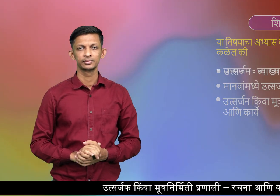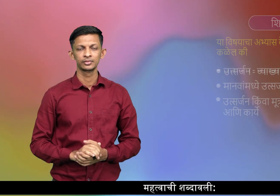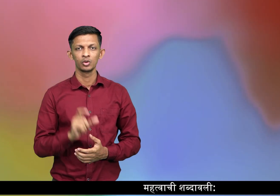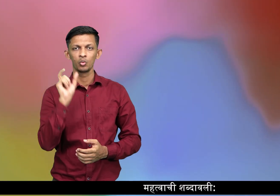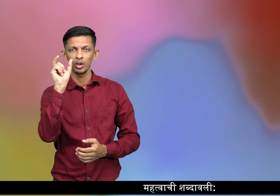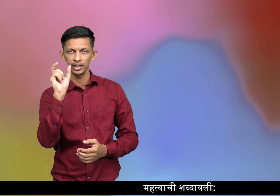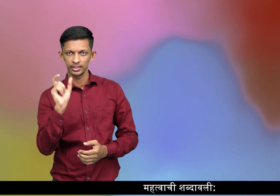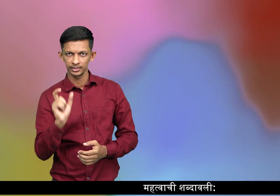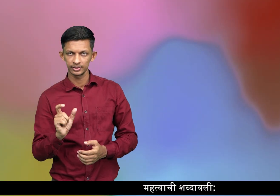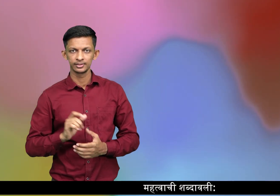महत्त्वाची शब्दावली.